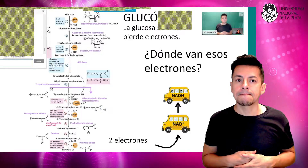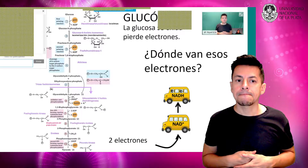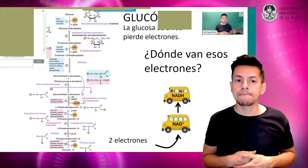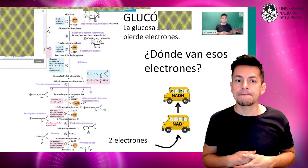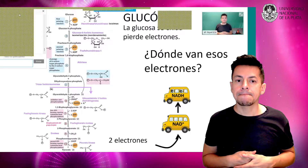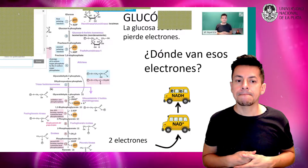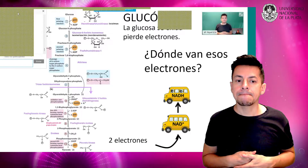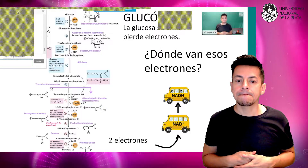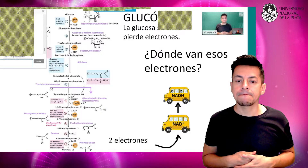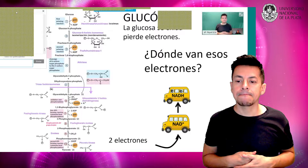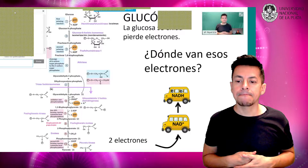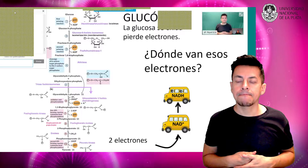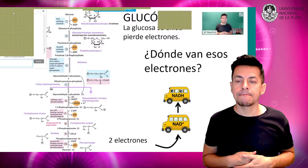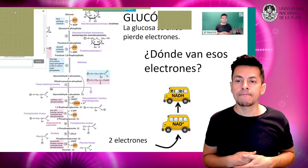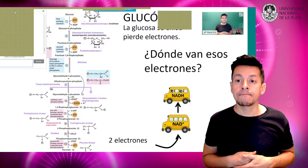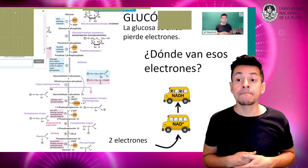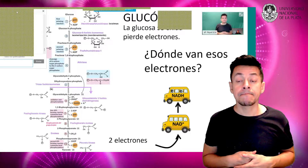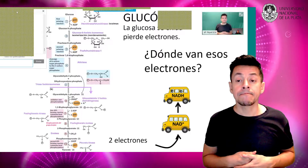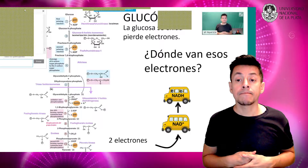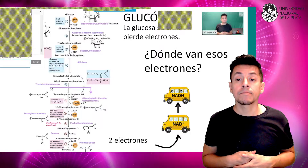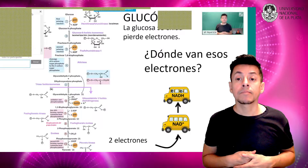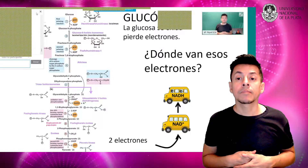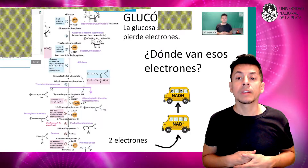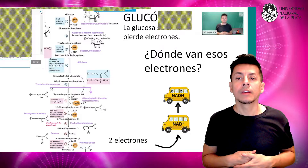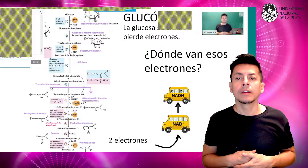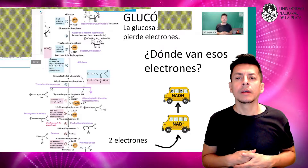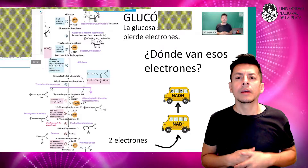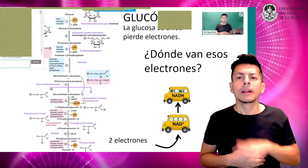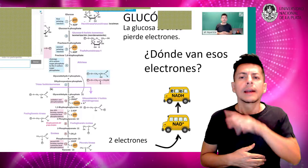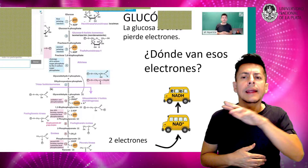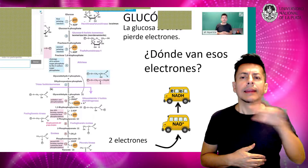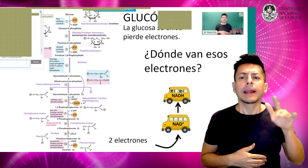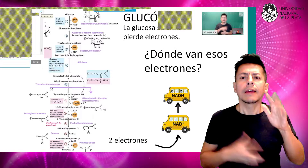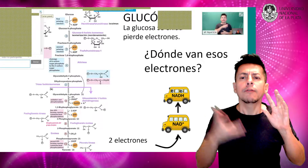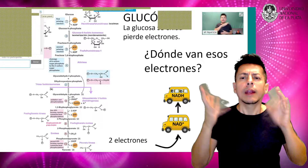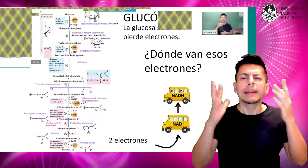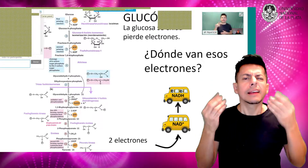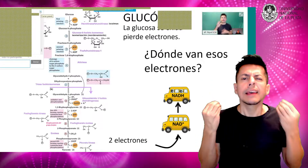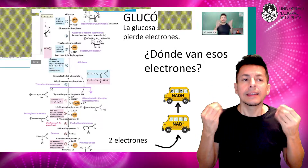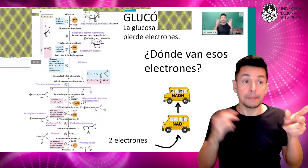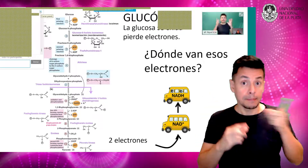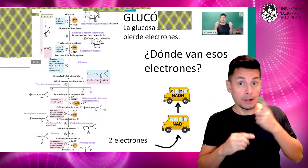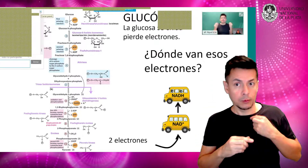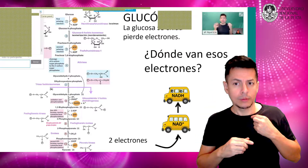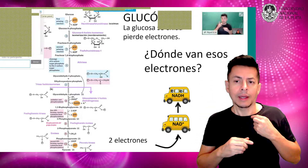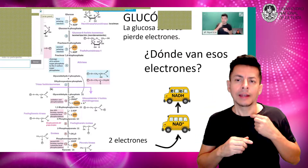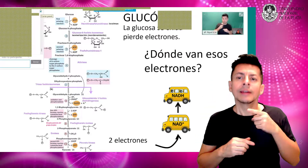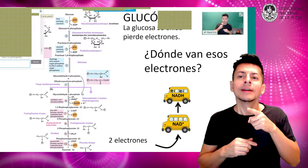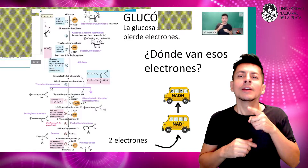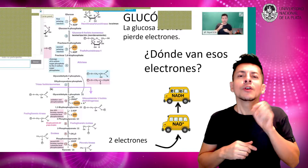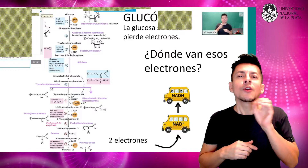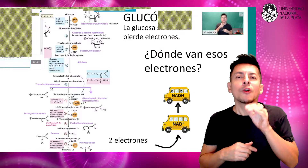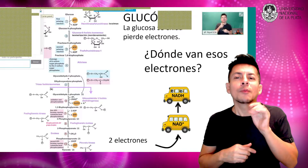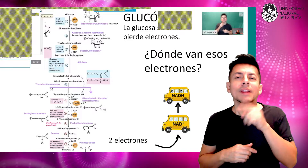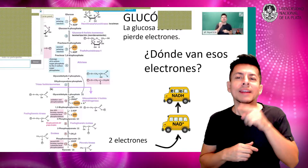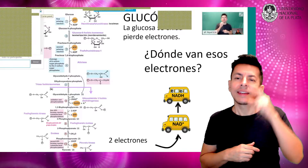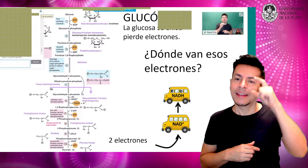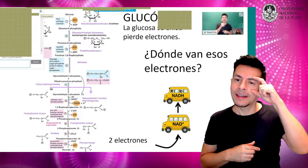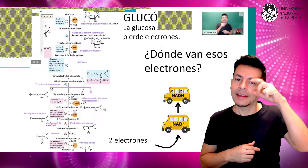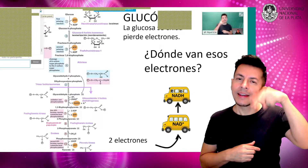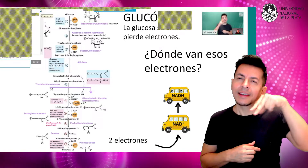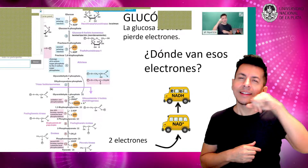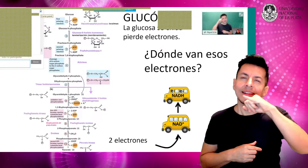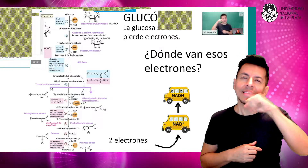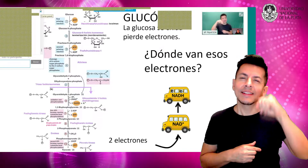Bien. Los nombres en violeta, ¿qué son? Me preguntan. Bien, son los nombres de las enzimas. Me introduce a